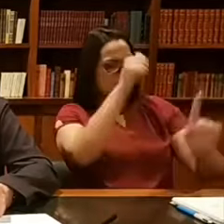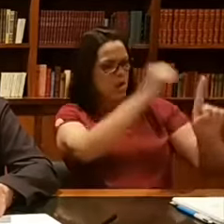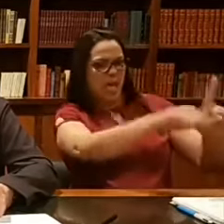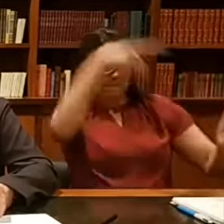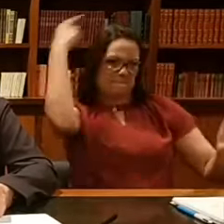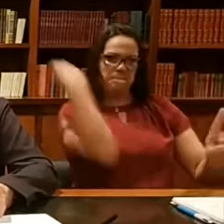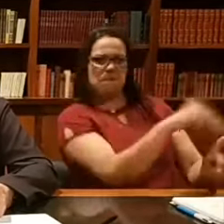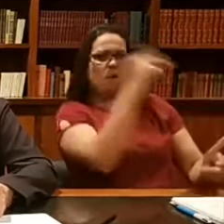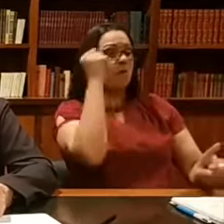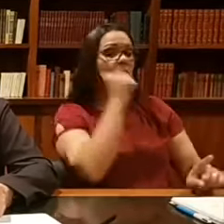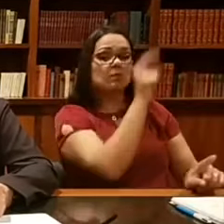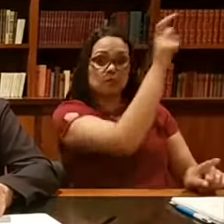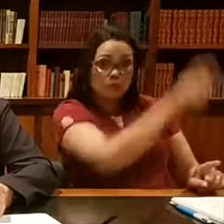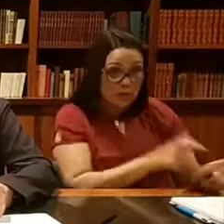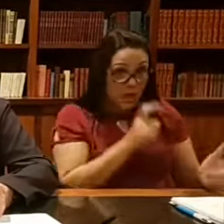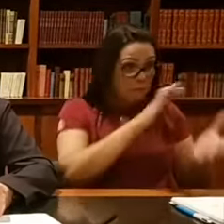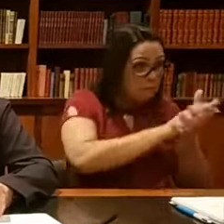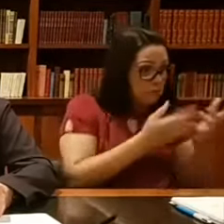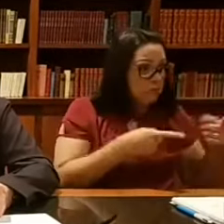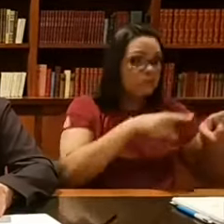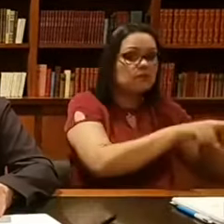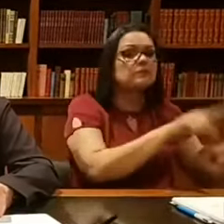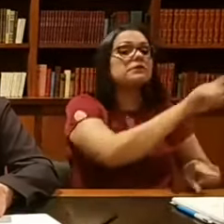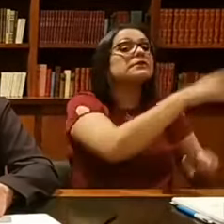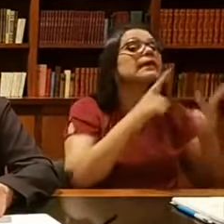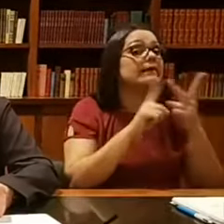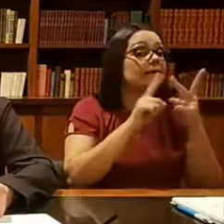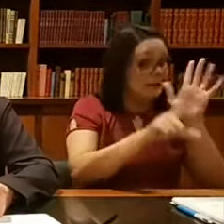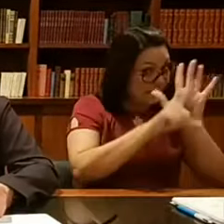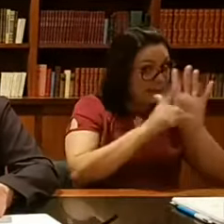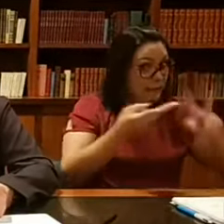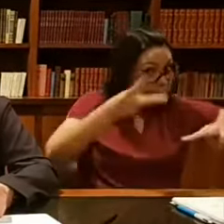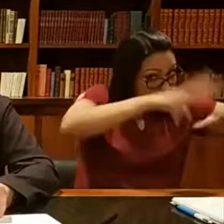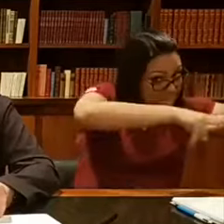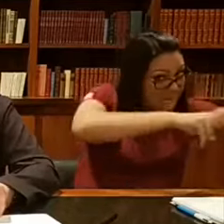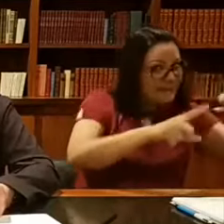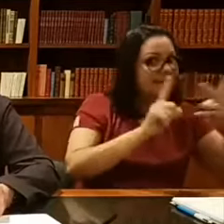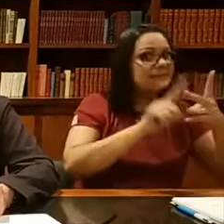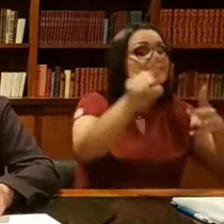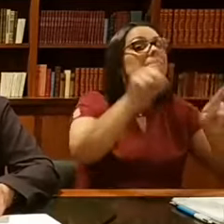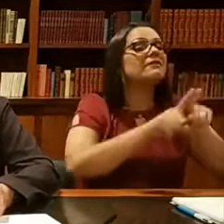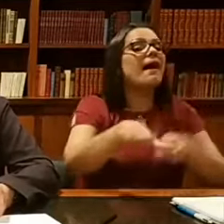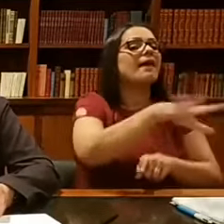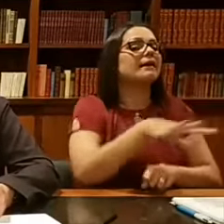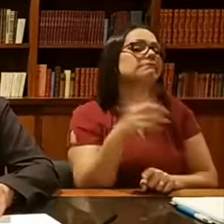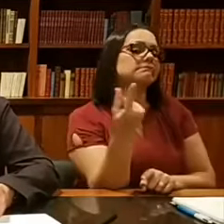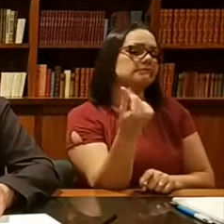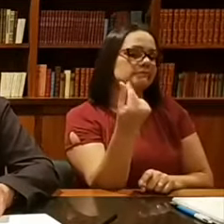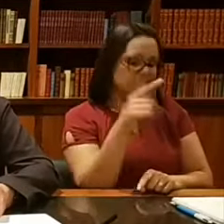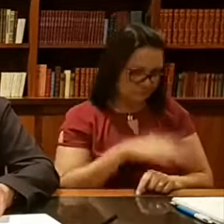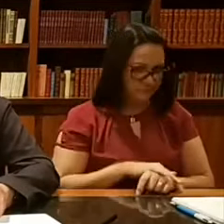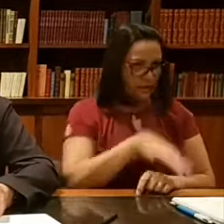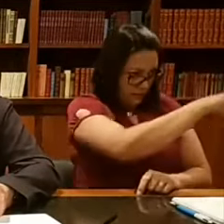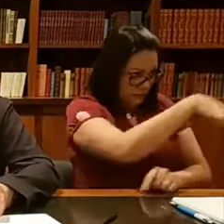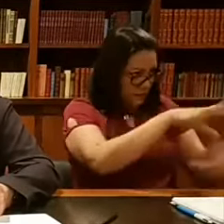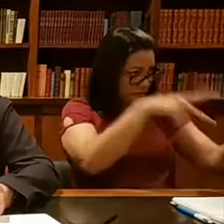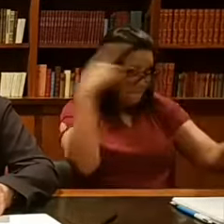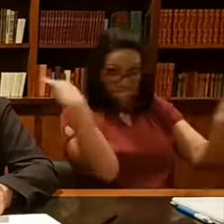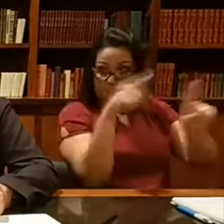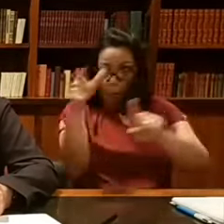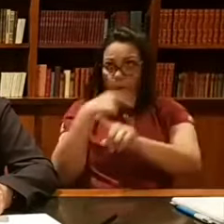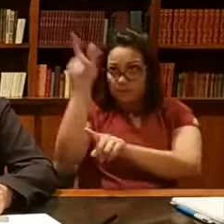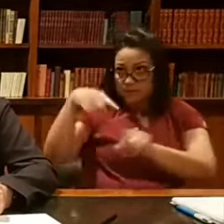da pena pesada de privação de liberdade, tem mais uma agora aí, pecuniária, mexendo no teu bolso também. Você vai pegar todas as despesas